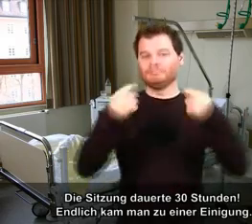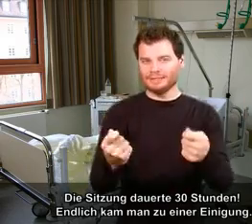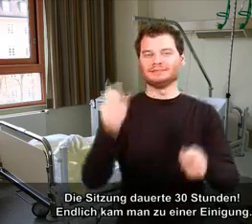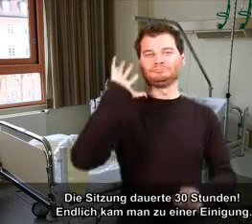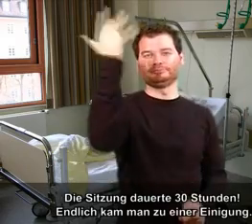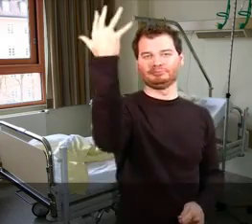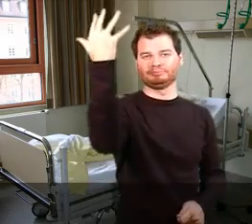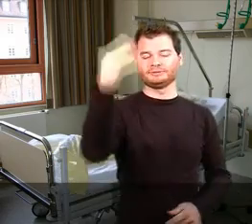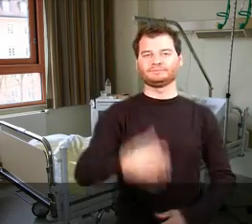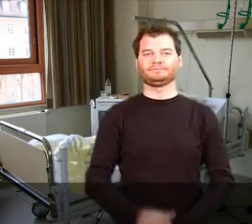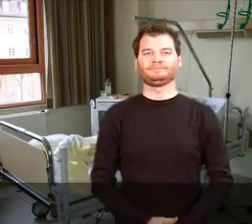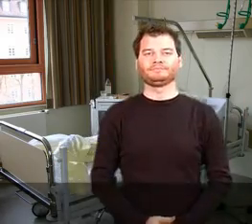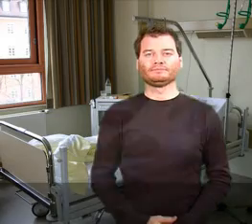Endlich kam man zu einer Einigung.